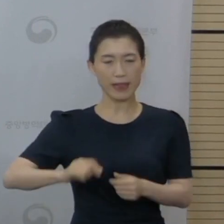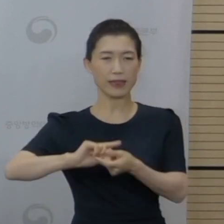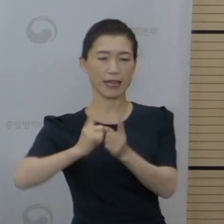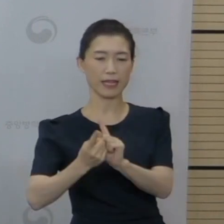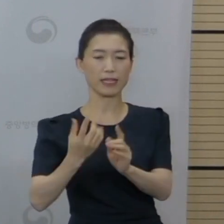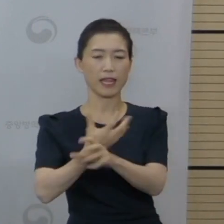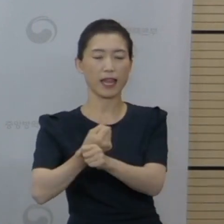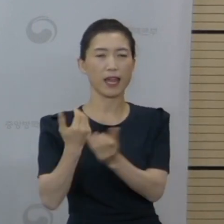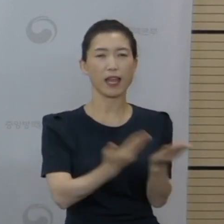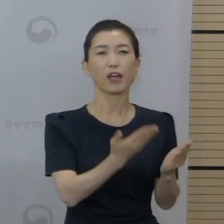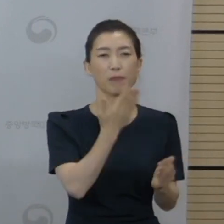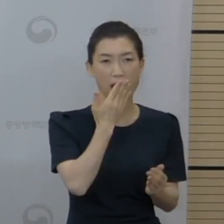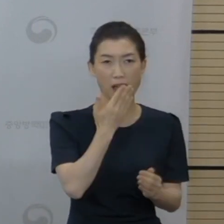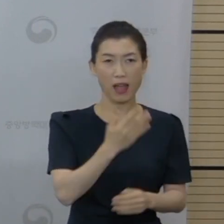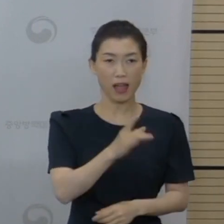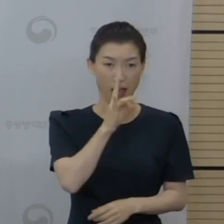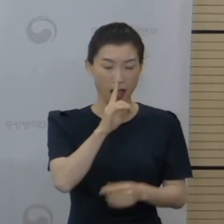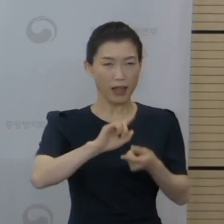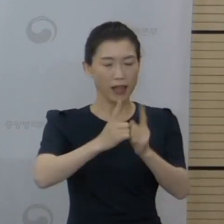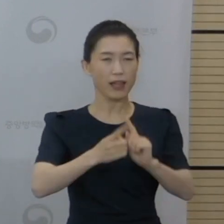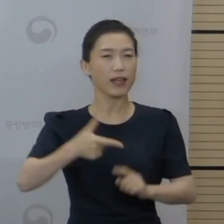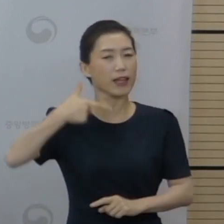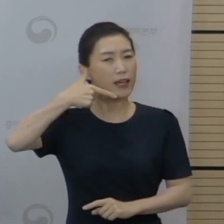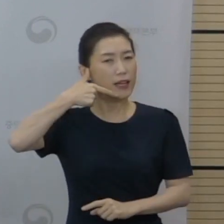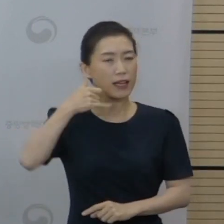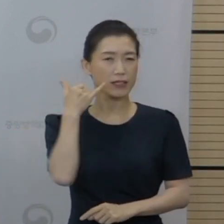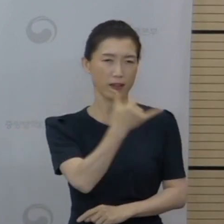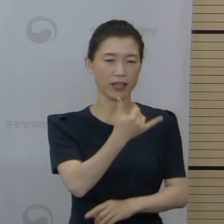가능하며 콜센터를 통한 예약이 가능합니다.